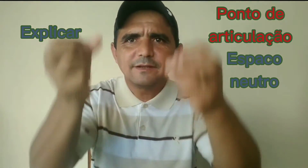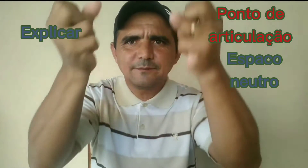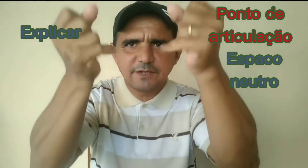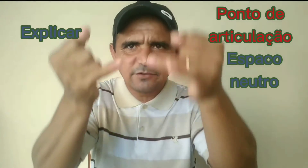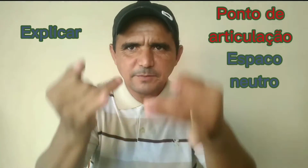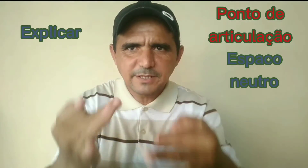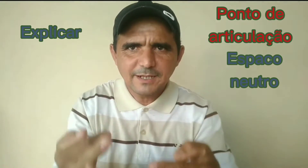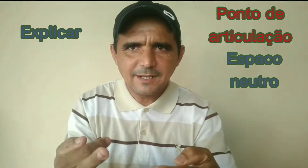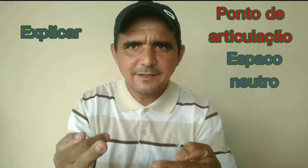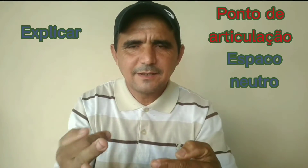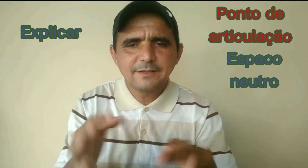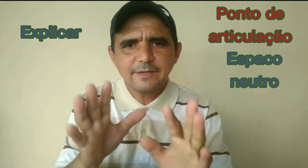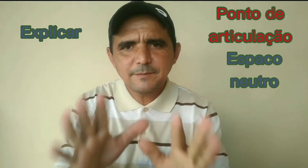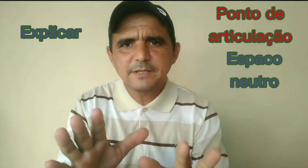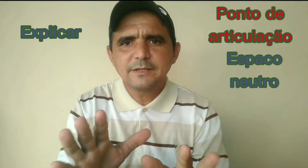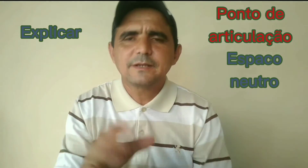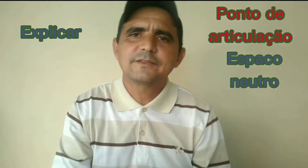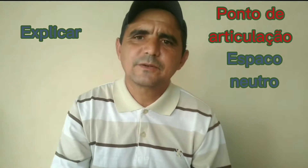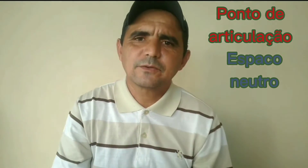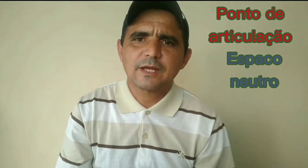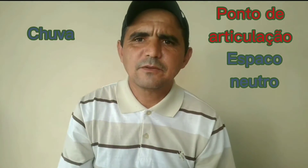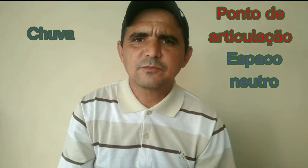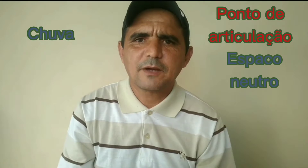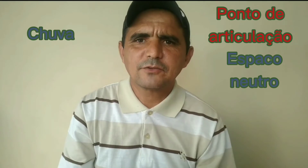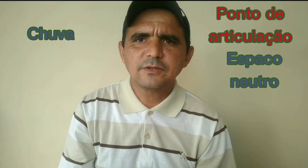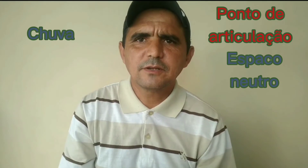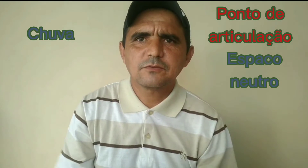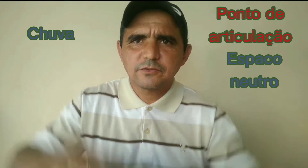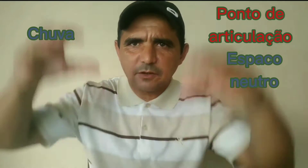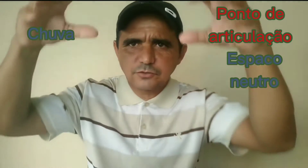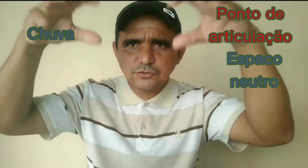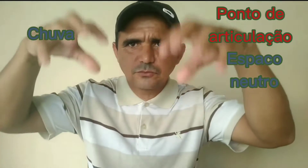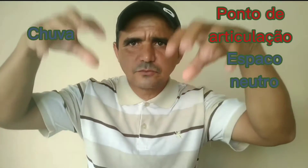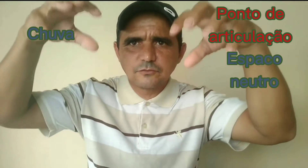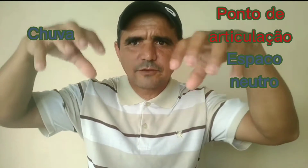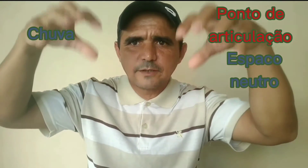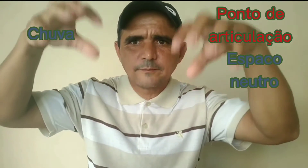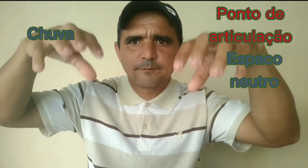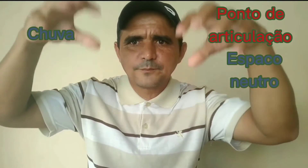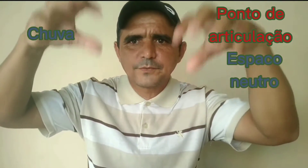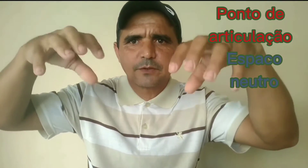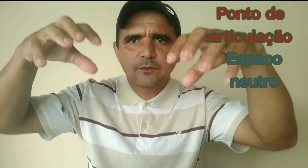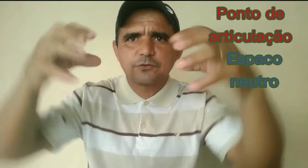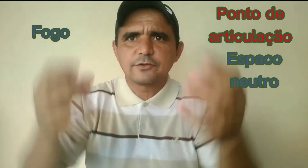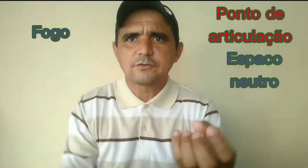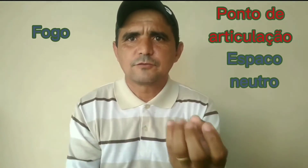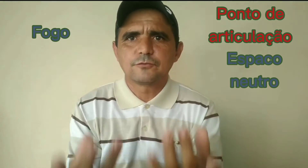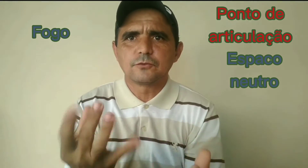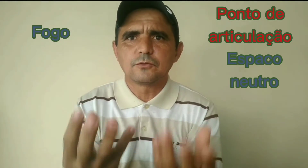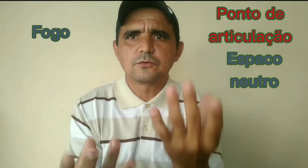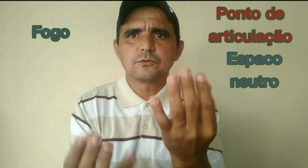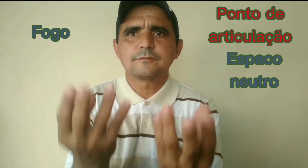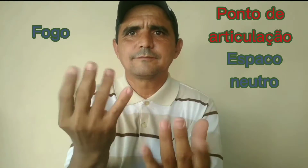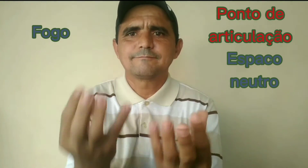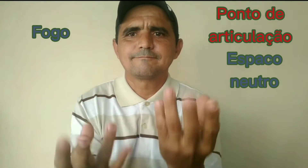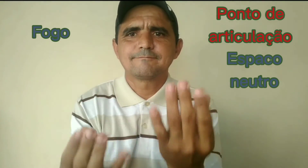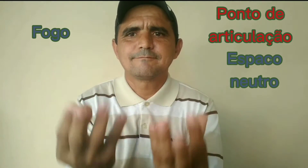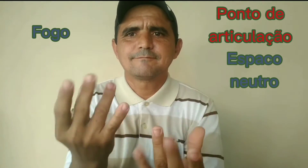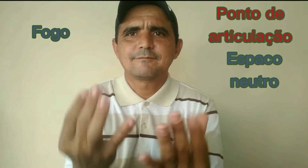né? Explicar também é executado no espaço neutro. O sinal de chuva, o sinal de fogo,